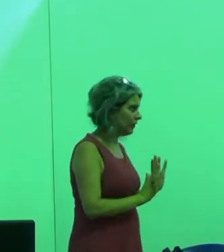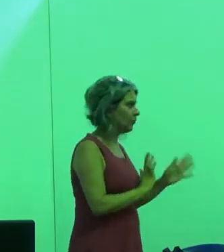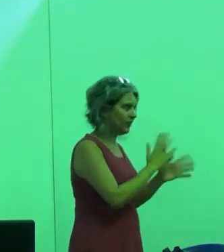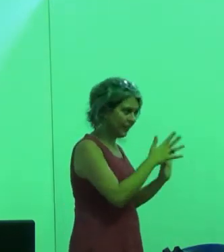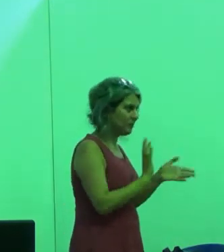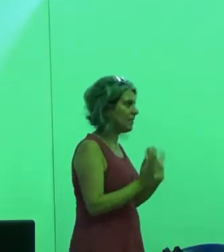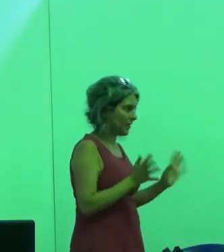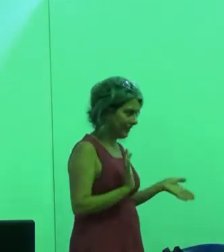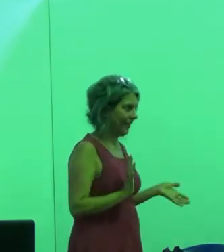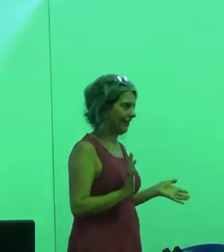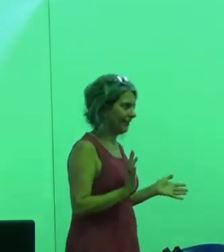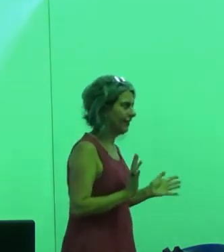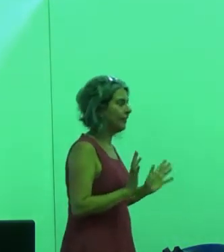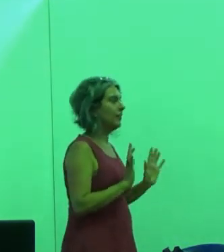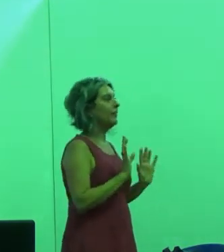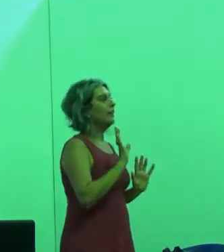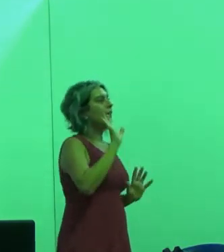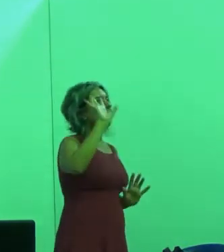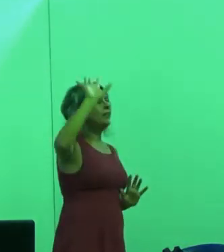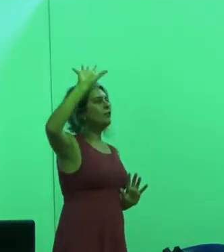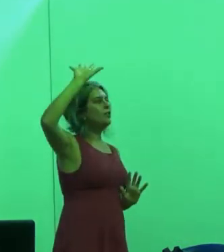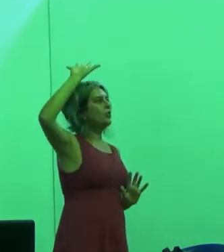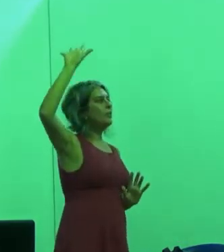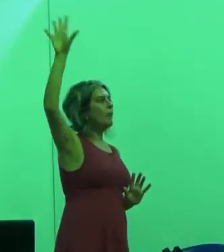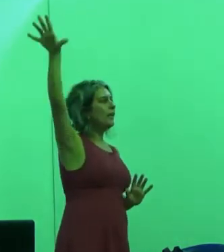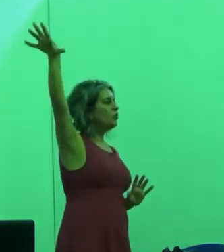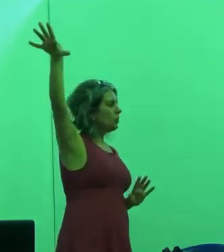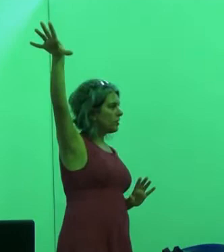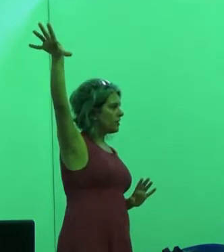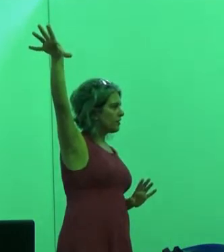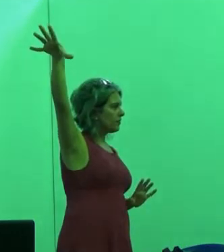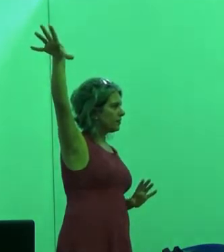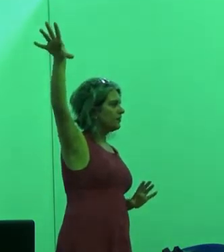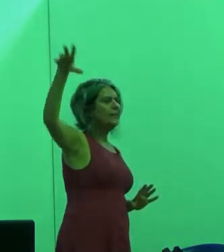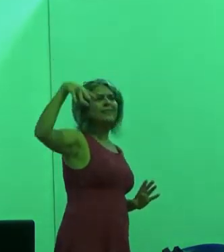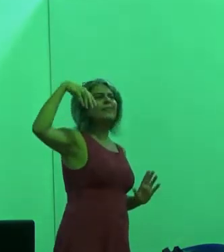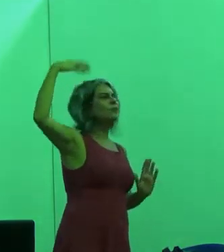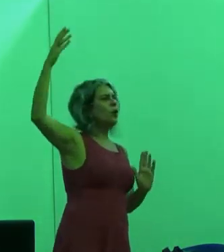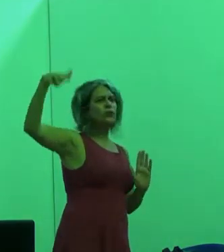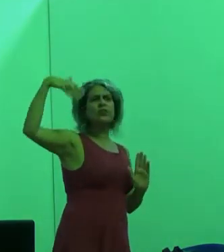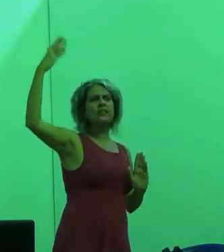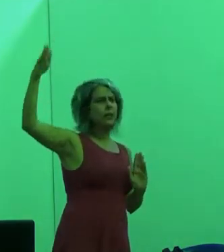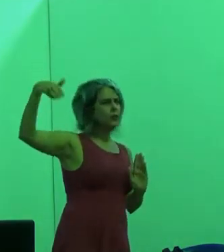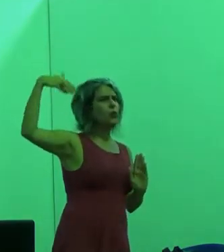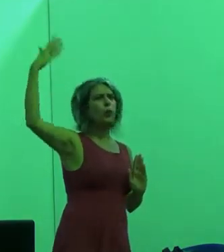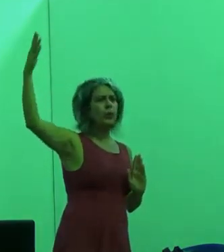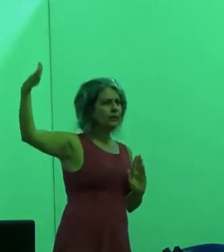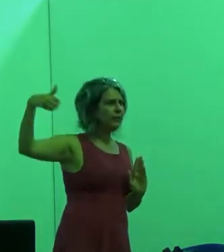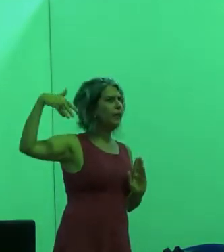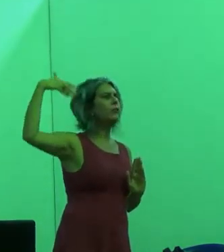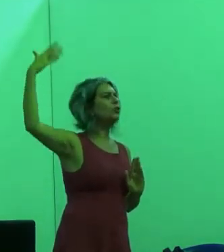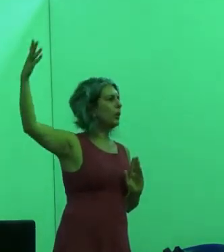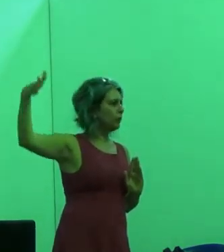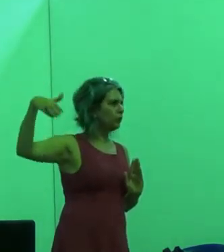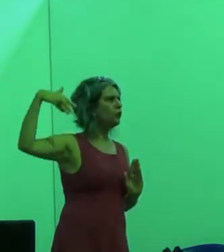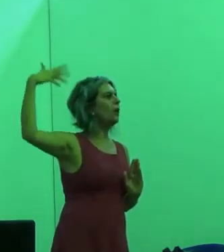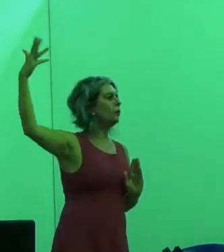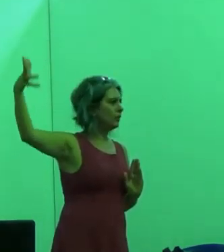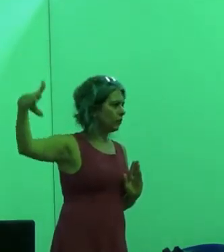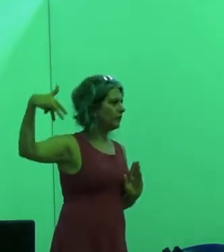dois tem que ser dividido. Ele divide entre majors, todo o sistema de corporação, de reprodução das coisas que